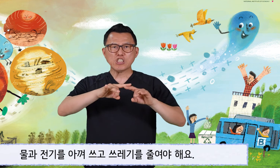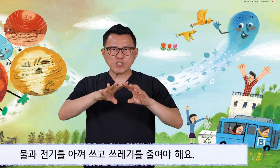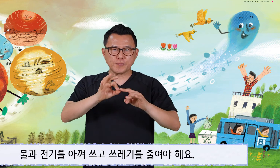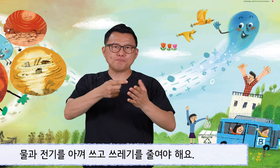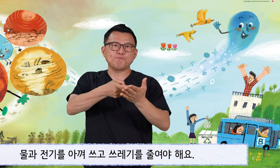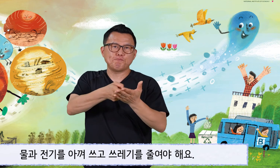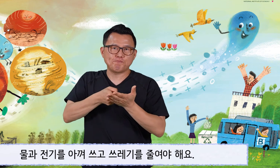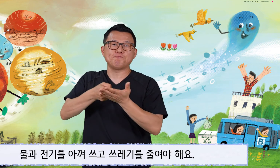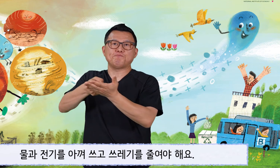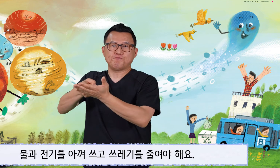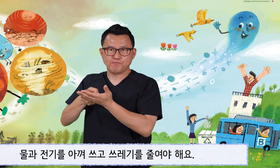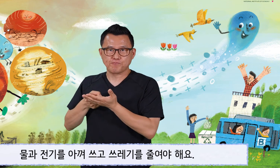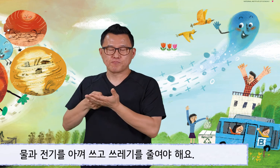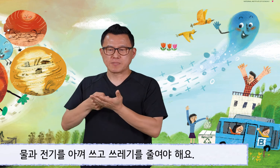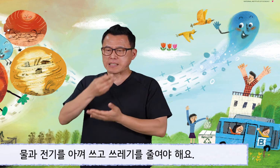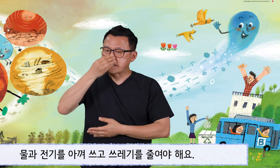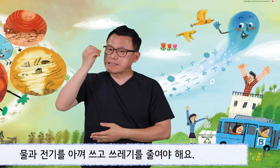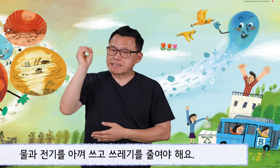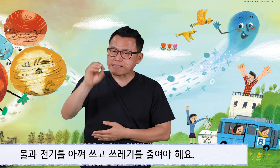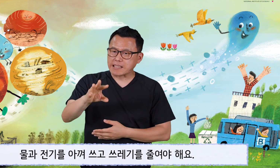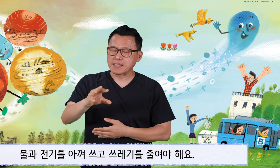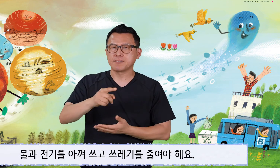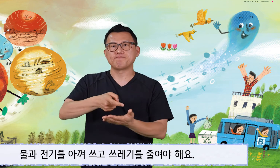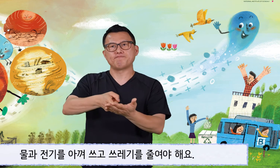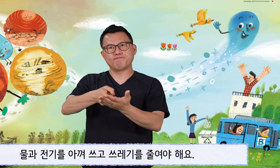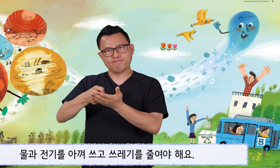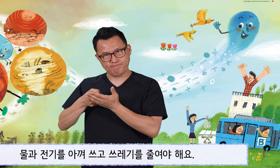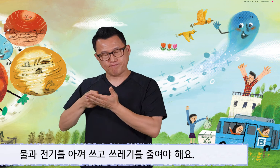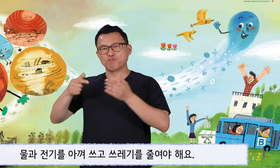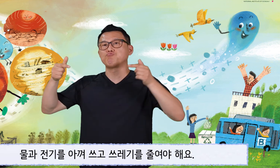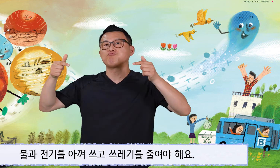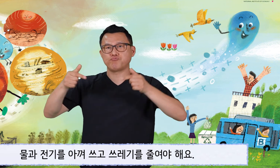물과 전기를 아껴 쓰고 쓰레기를 줄여야 해요.